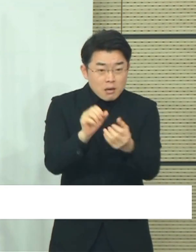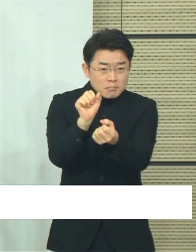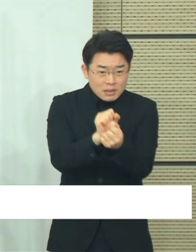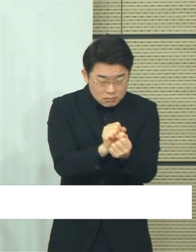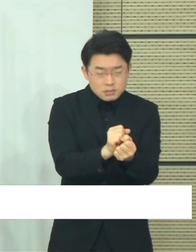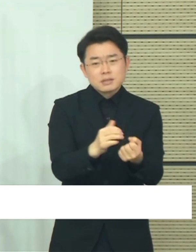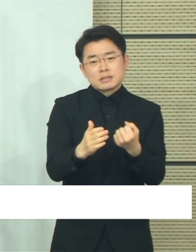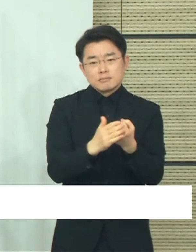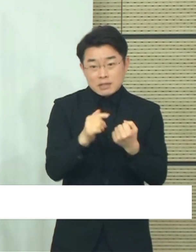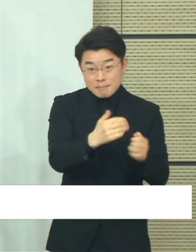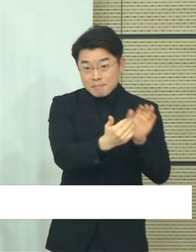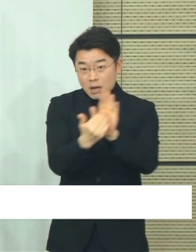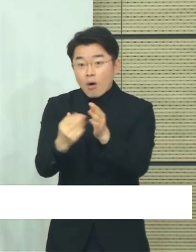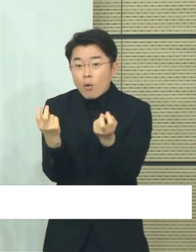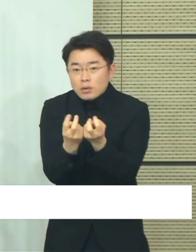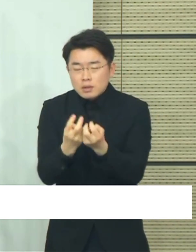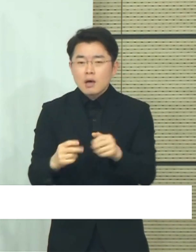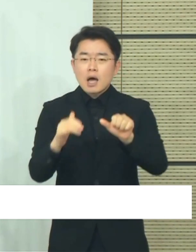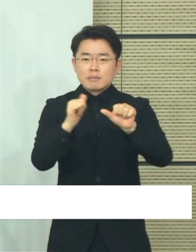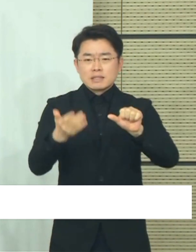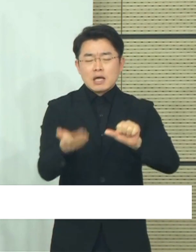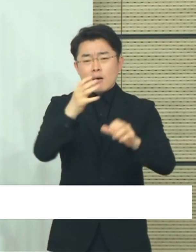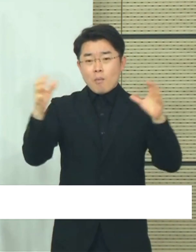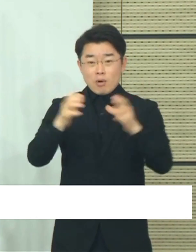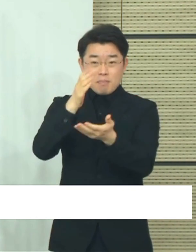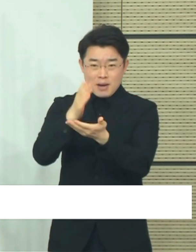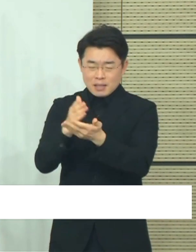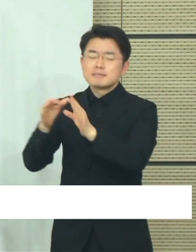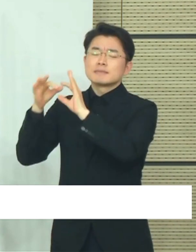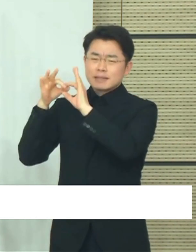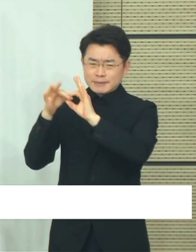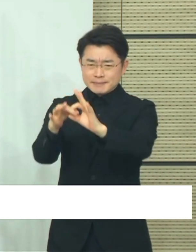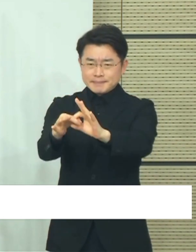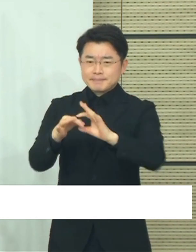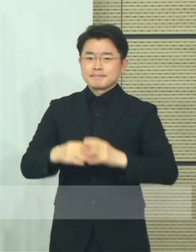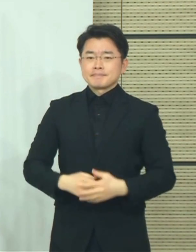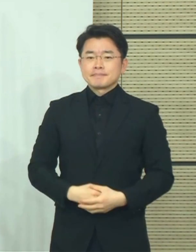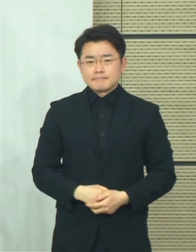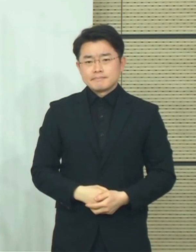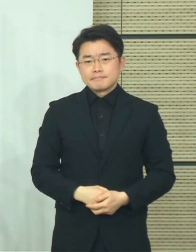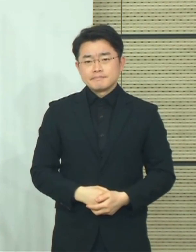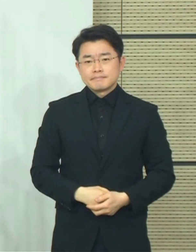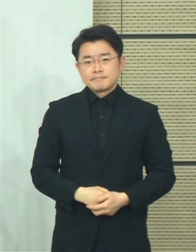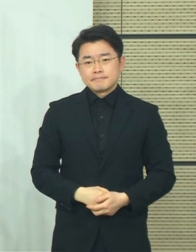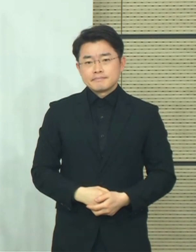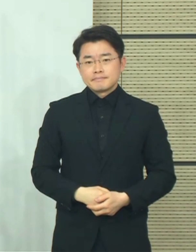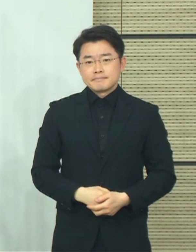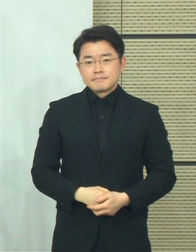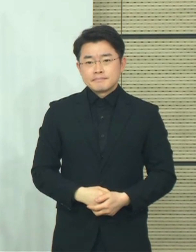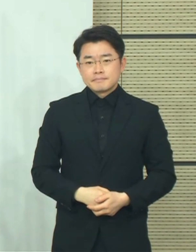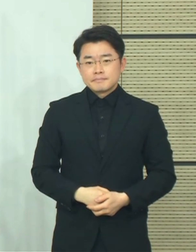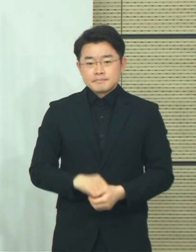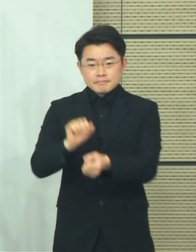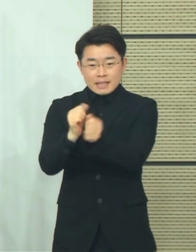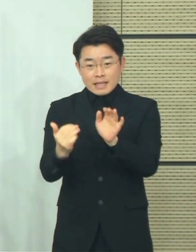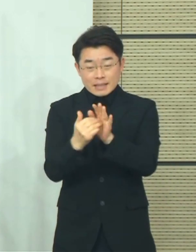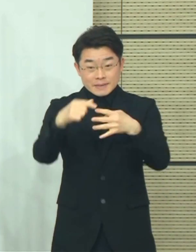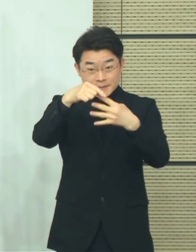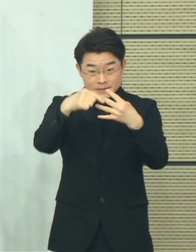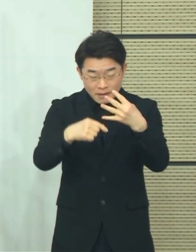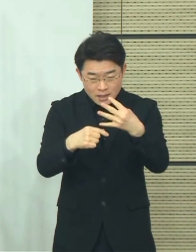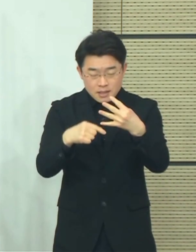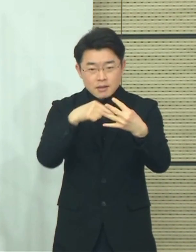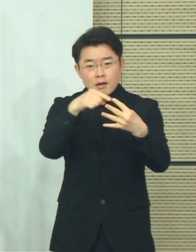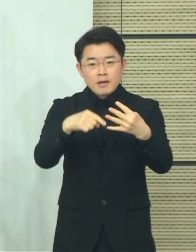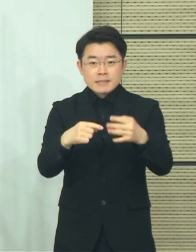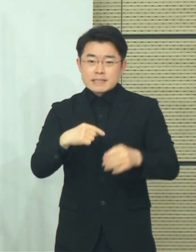최소화하기 위하여 5인 이상 사적 모임 금지도 계속 유지합니다. 기본적인 방역 관리를